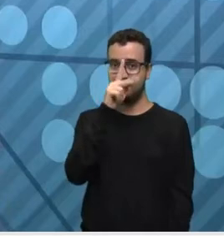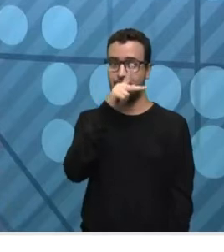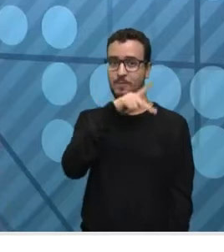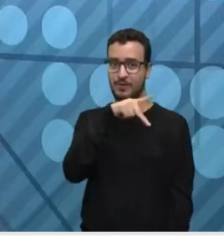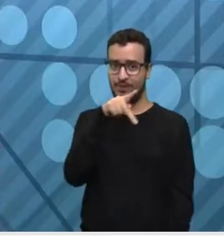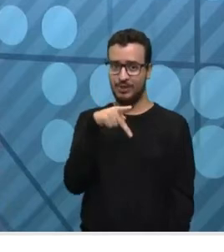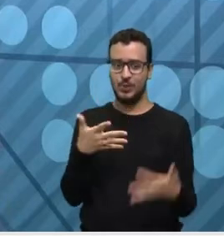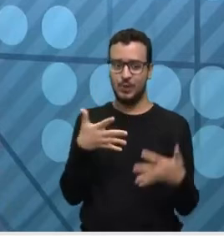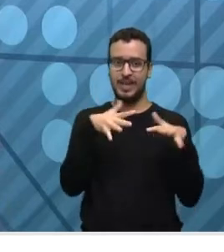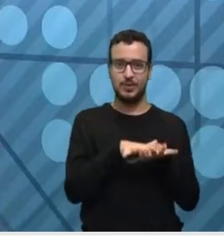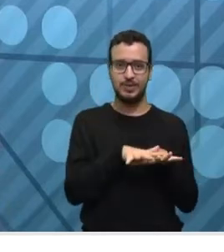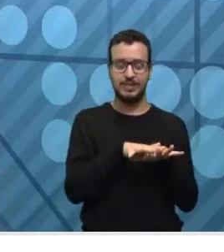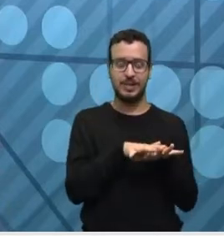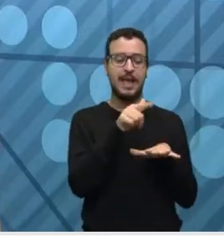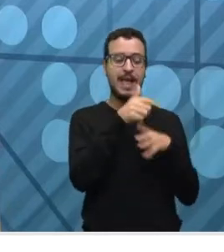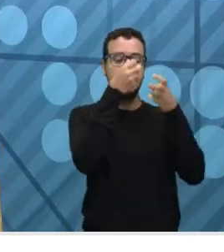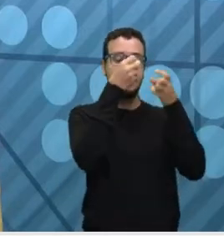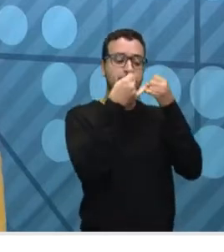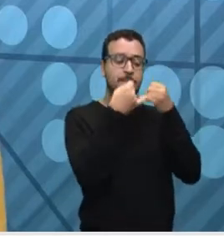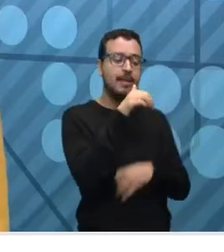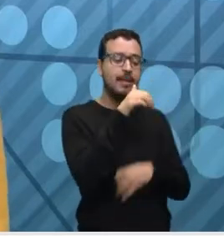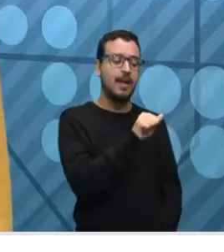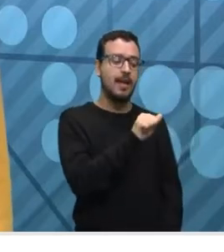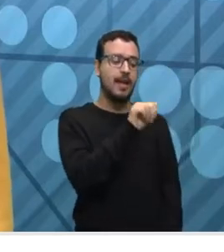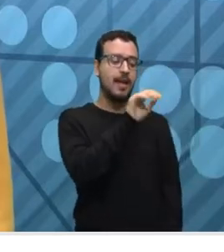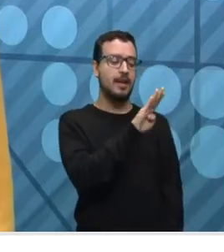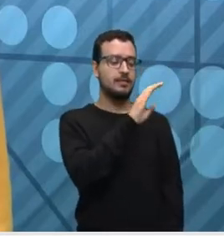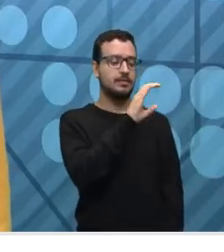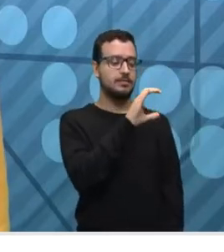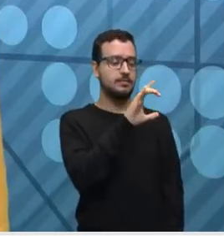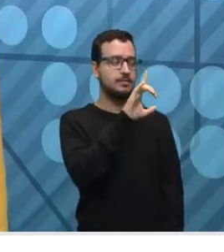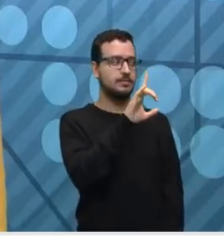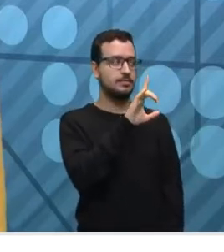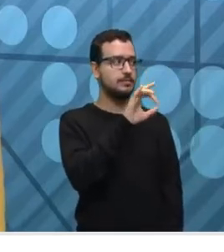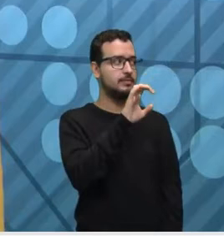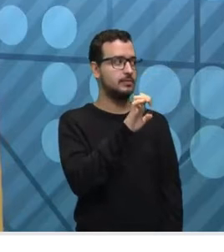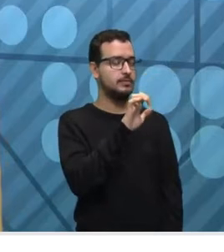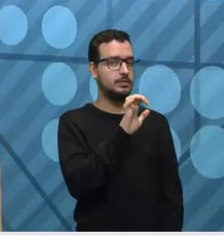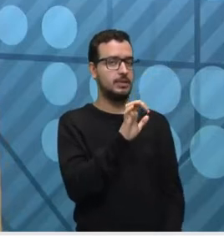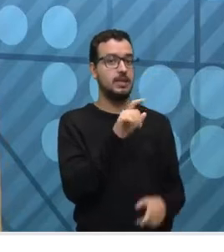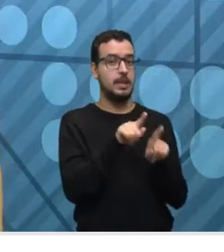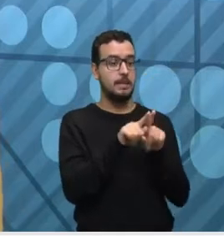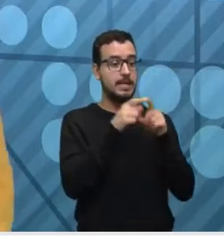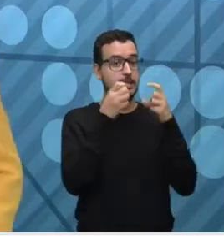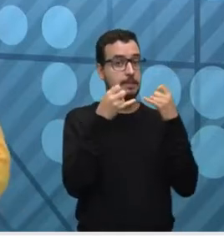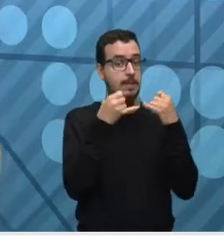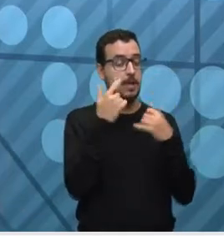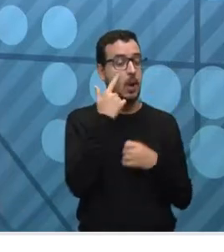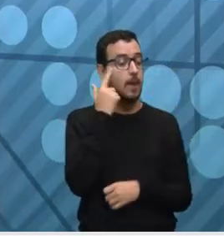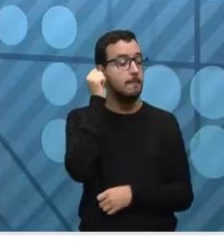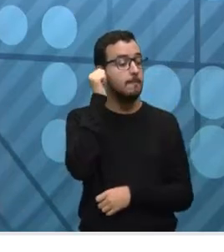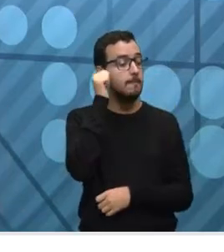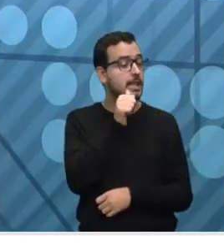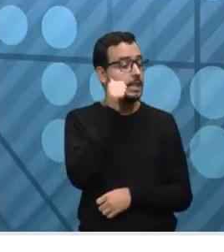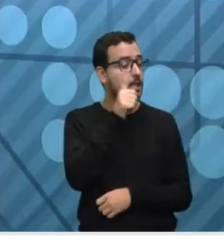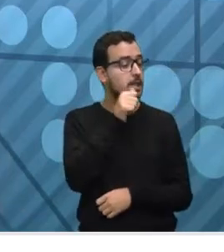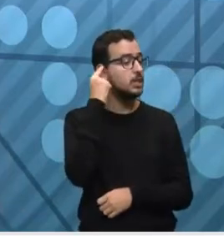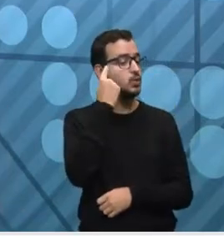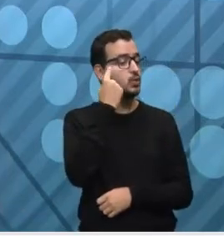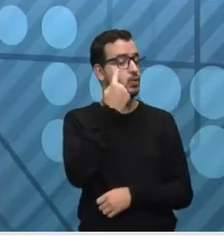explica para os alunos o alfabeto manual, explica, olha, para chamar a Maria, não fica gritando, né, se aproxime dela, toque no